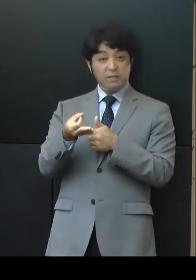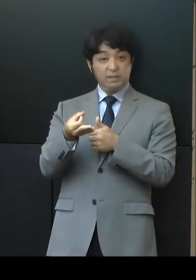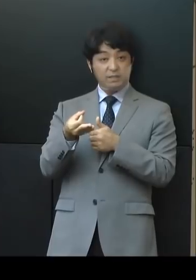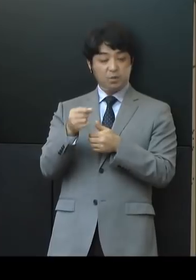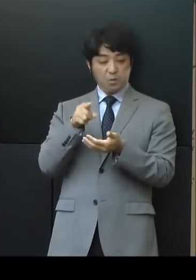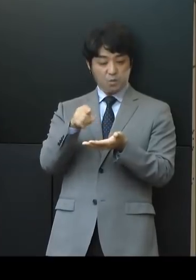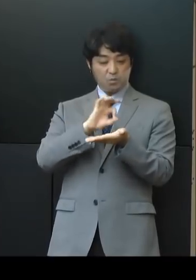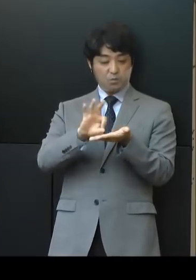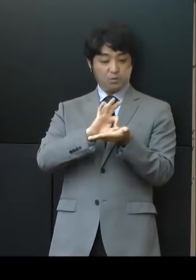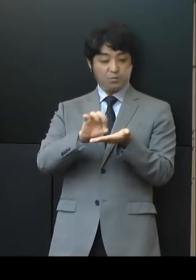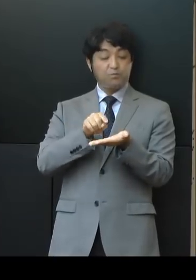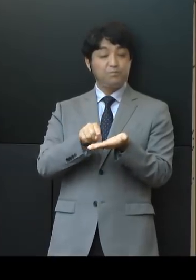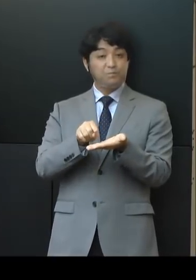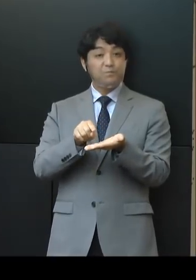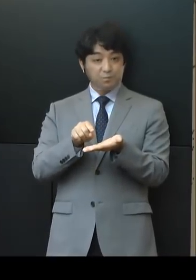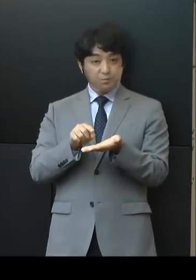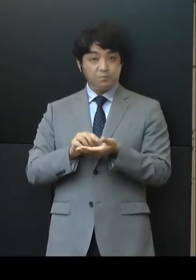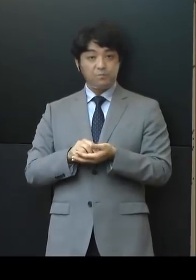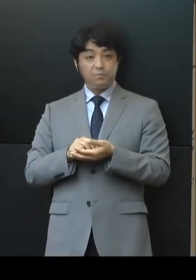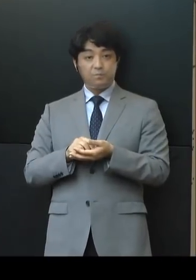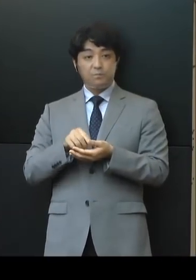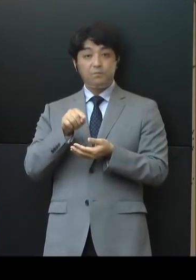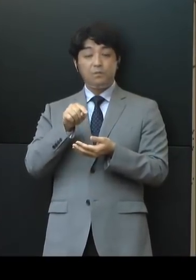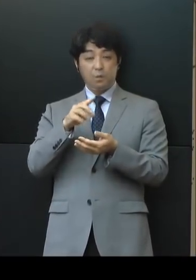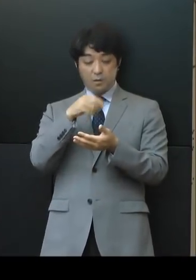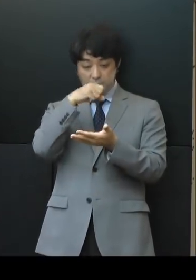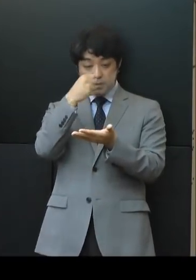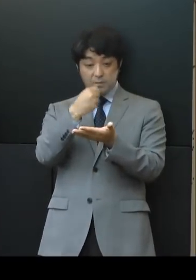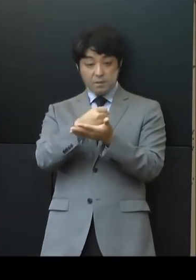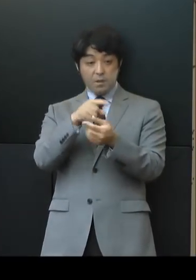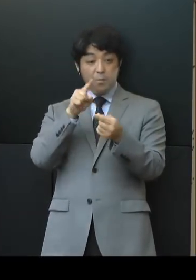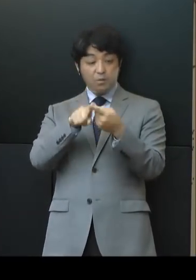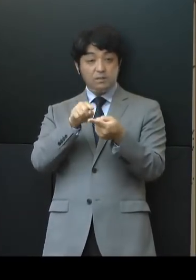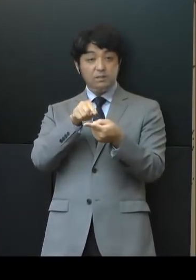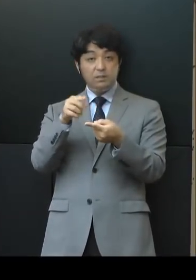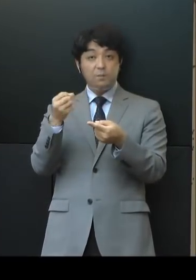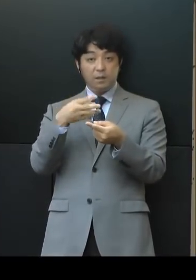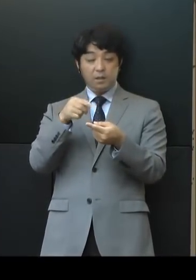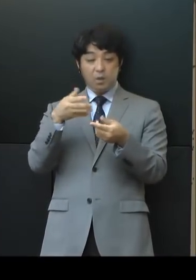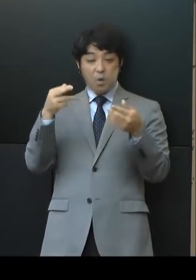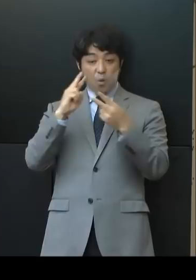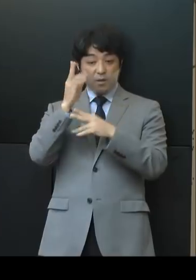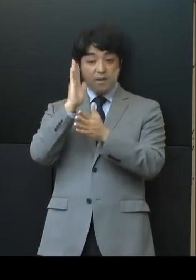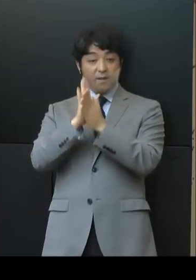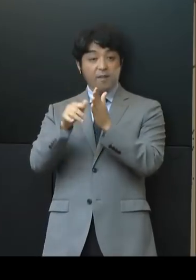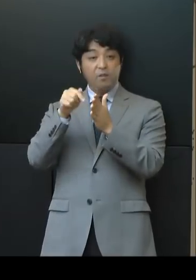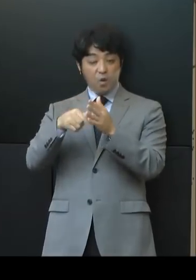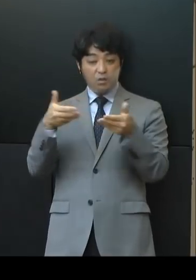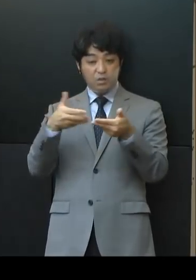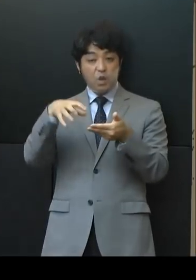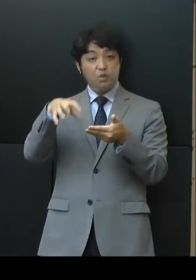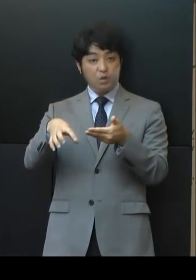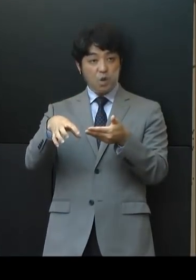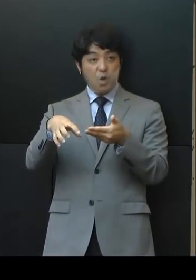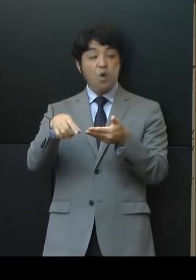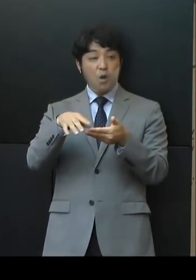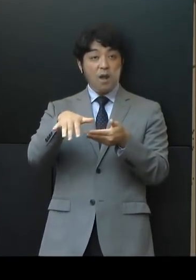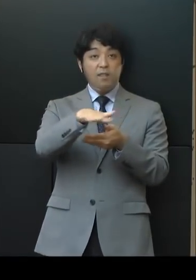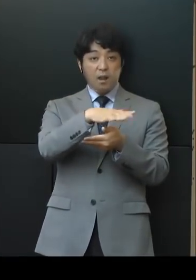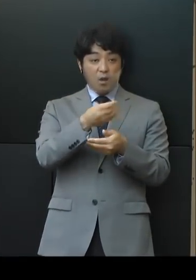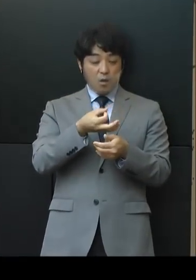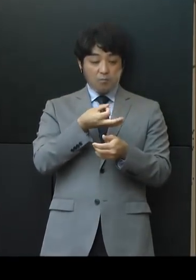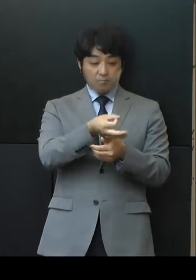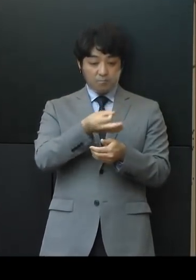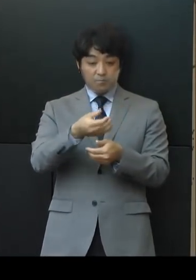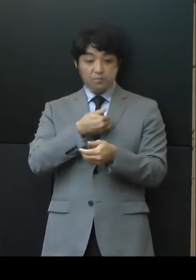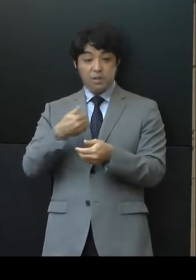で、今回その、こういったその休業要請を行う事業者に対する、事業についても交付金が使えるという